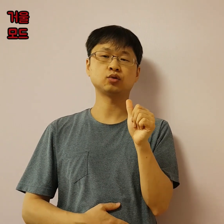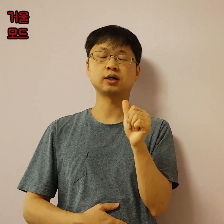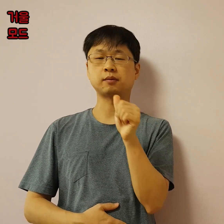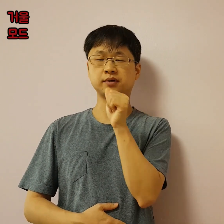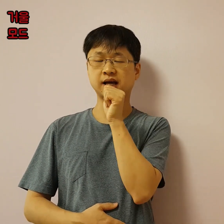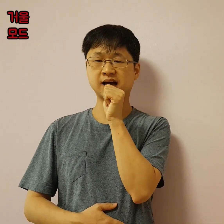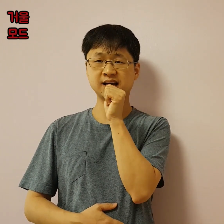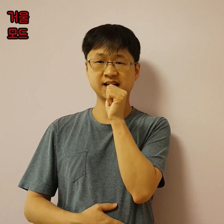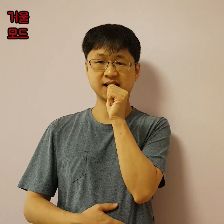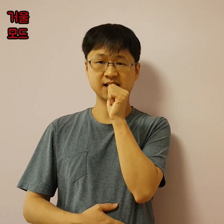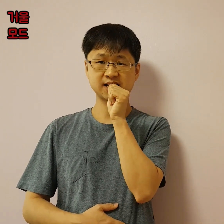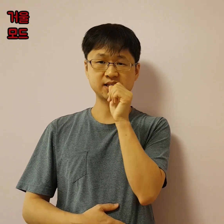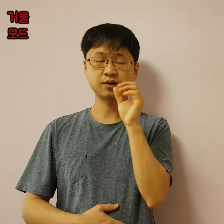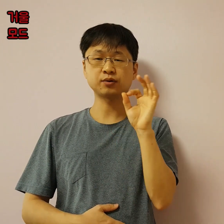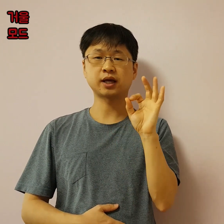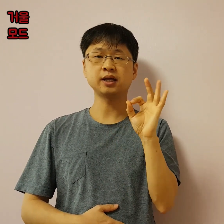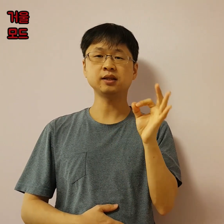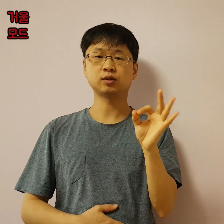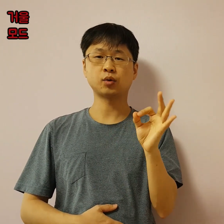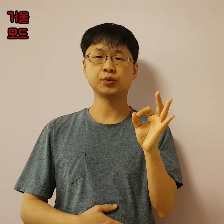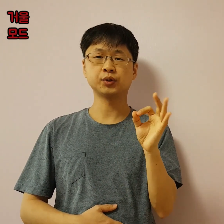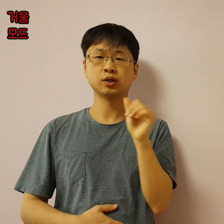수어가 됩니다. 쇠로 된 돈,